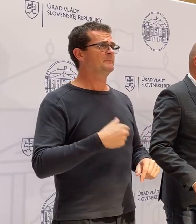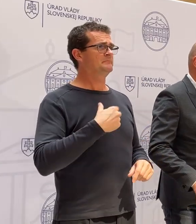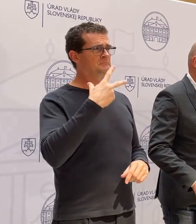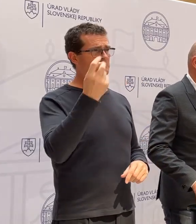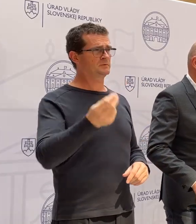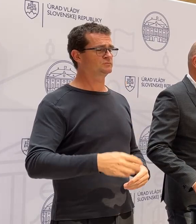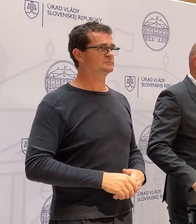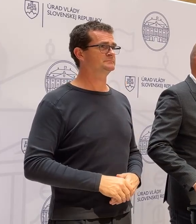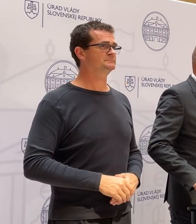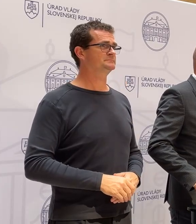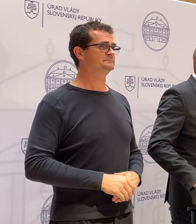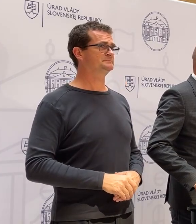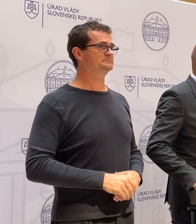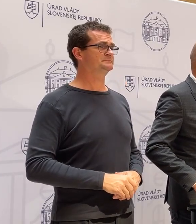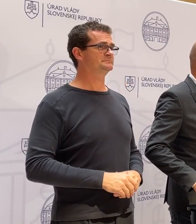si po svojom.